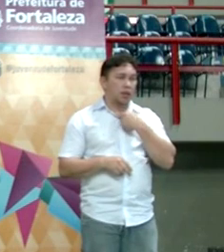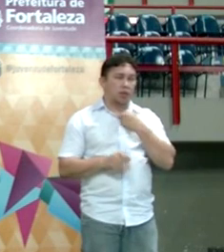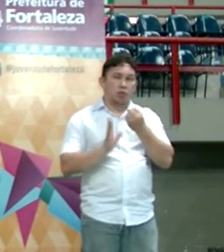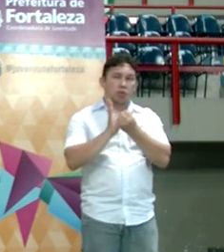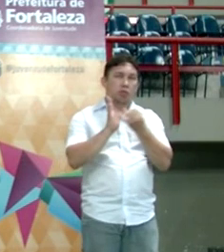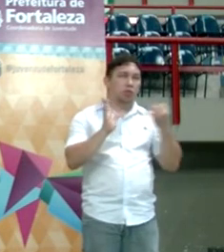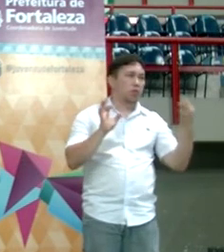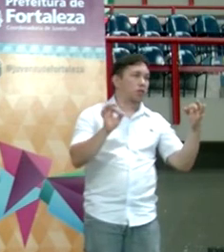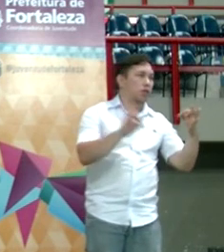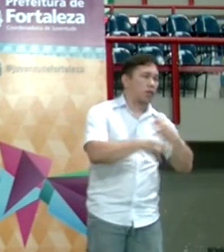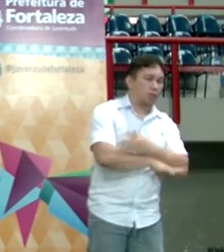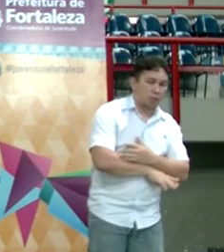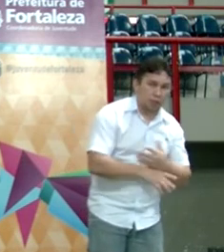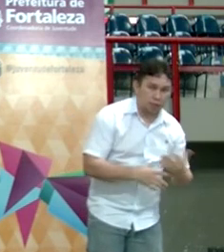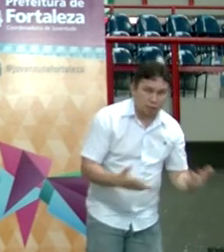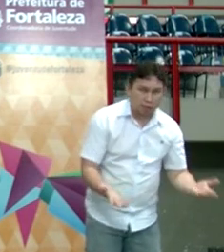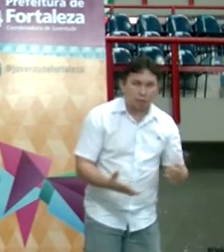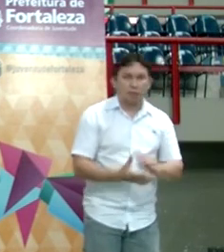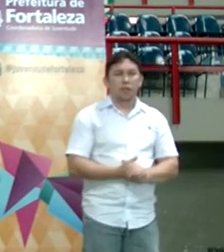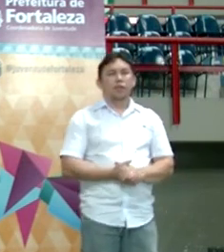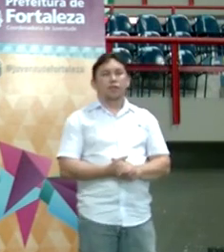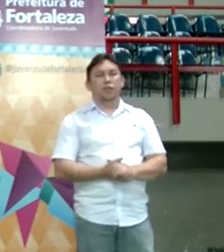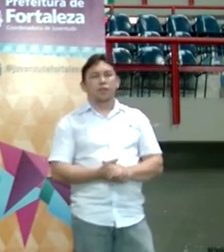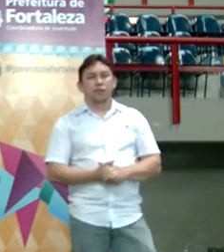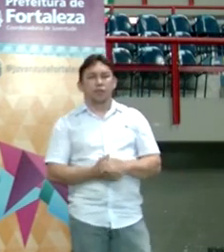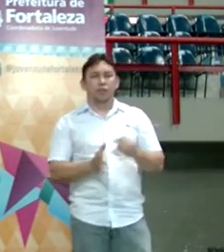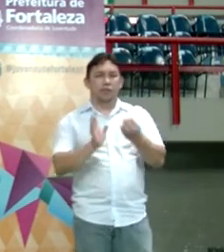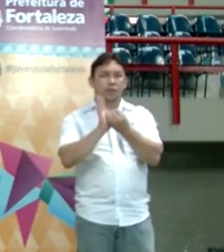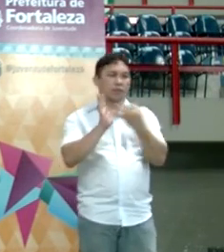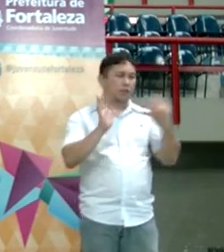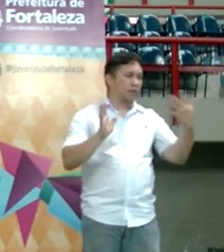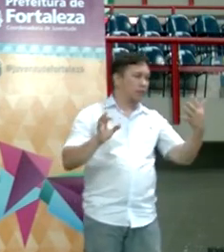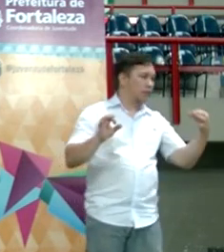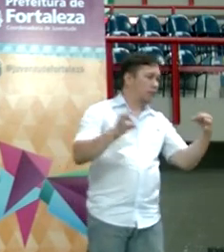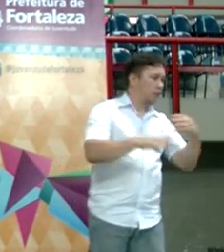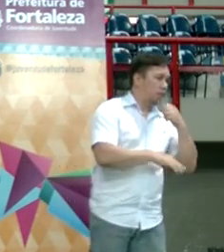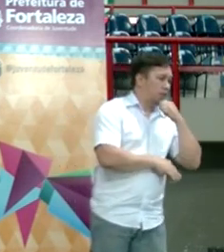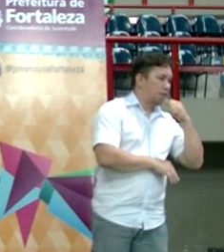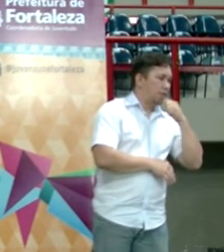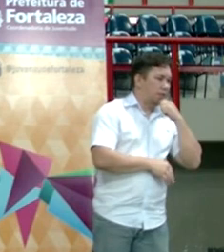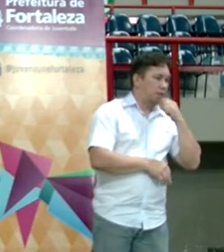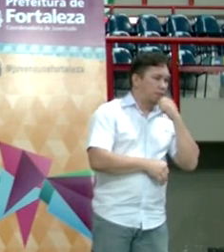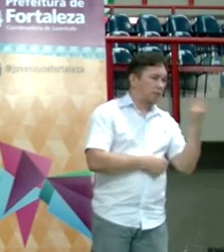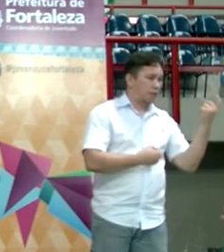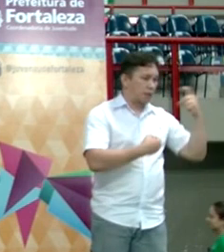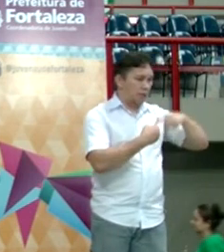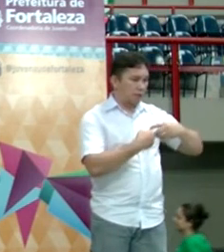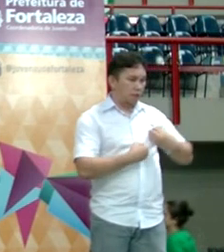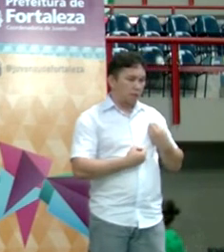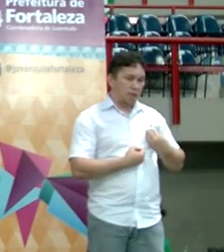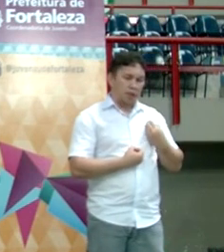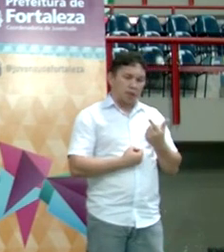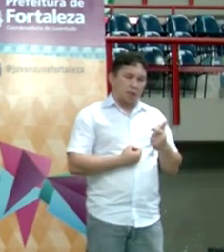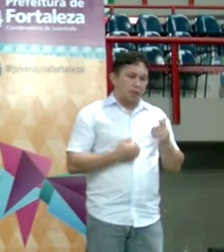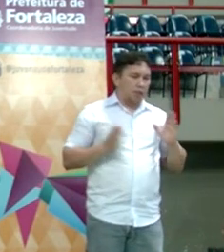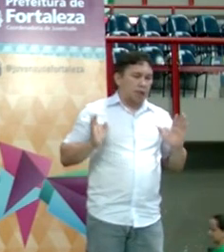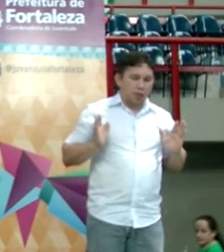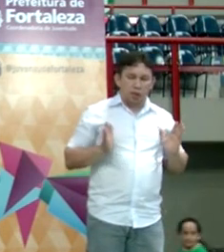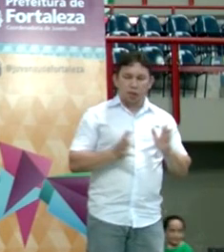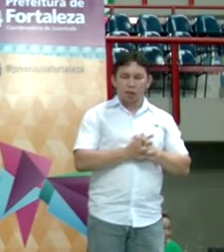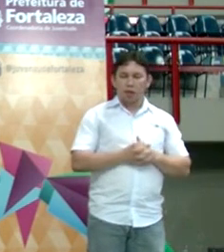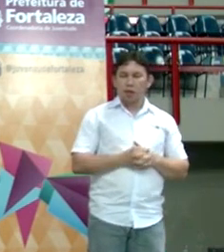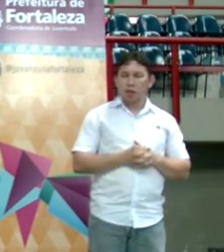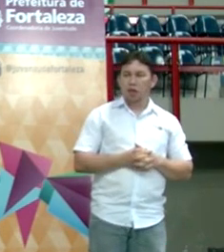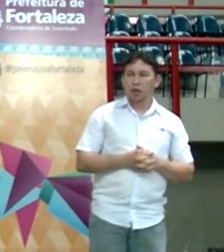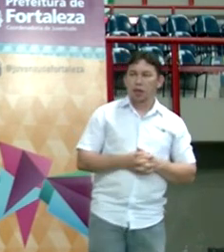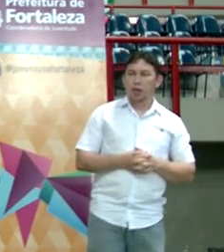série, tá? E o pior, começa uma série que não acabou ainda, quer dizer, essa pessoa não vai voltar a ter vida social, tá certo?